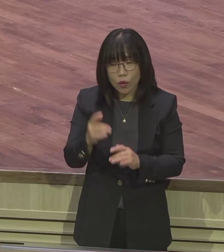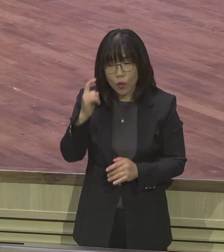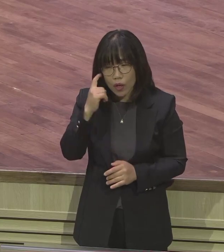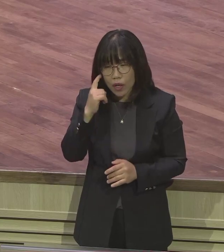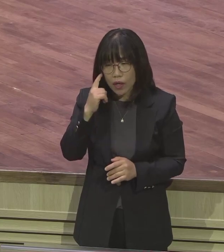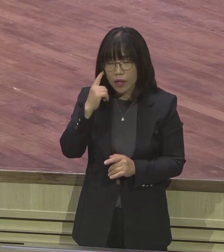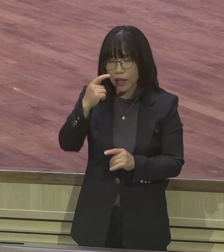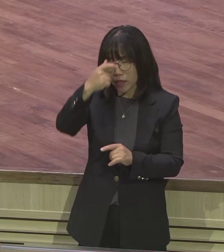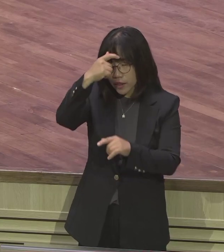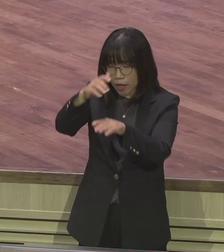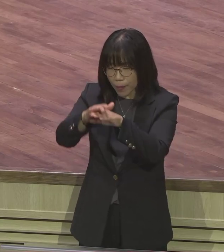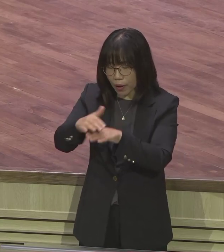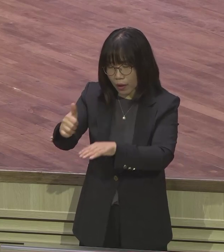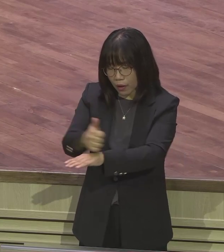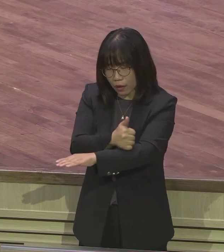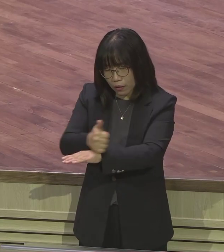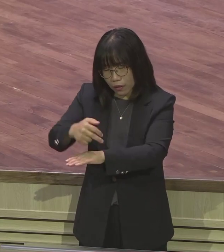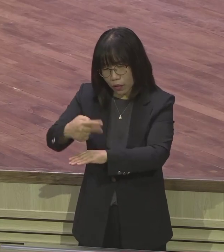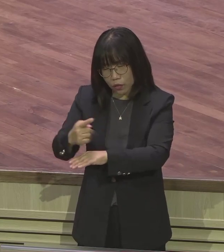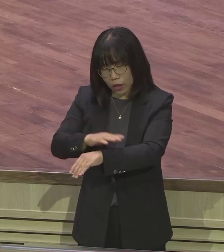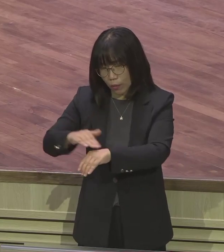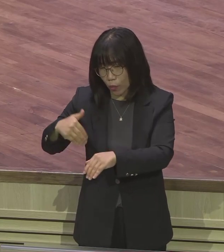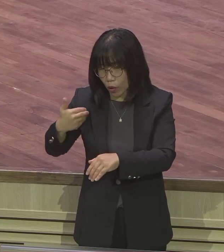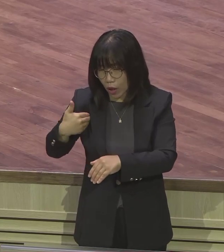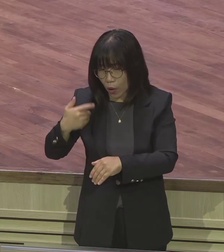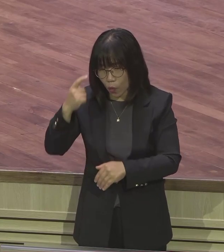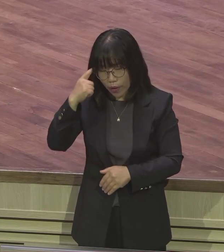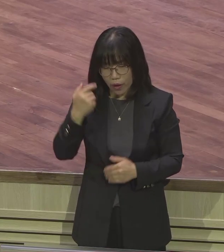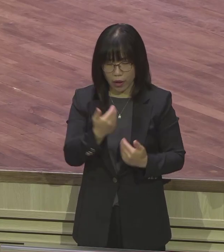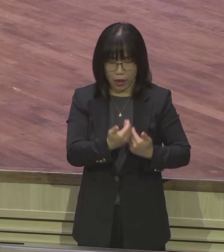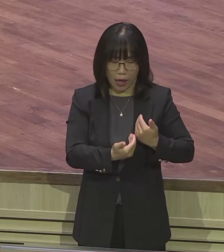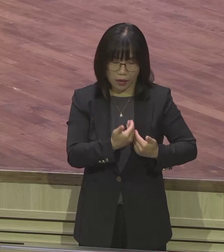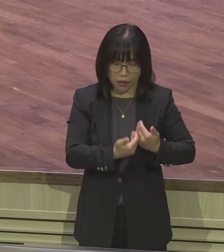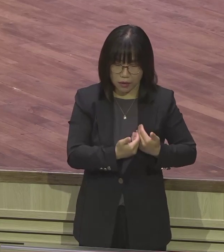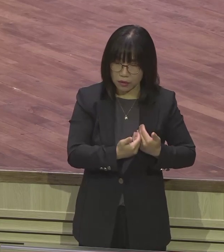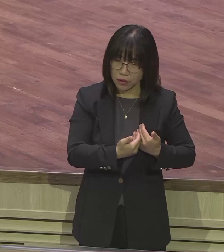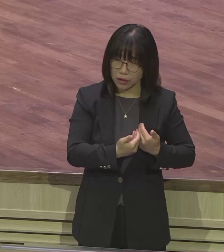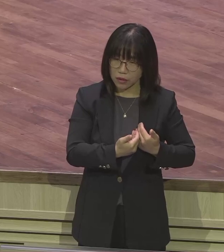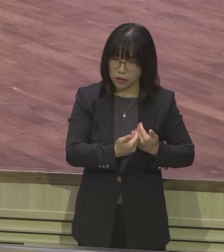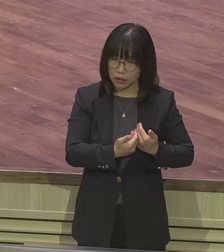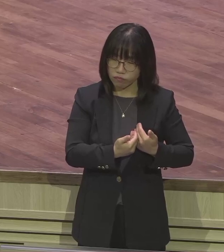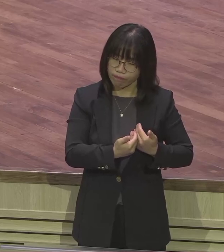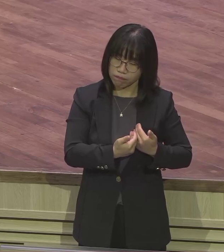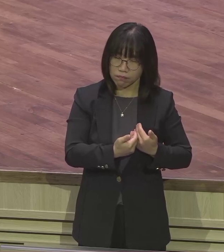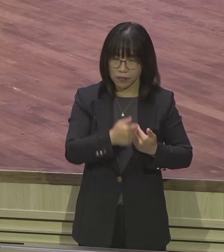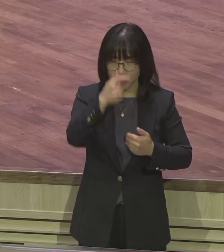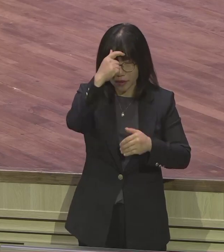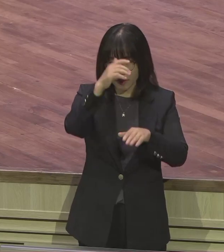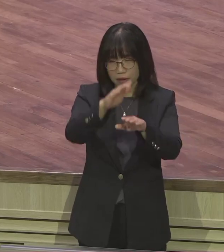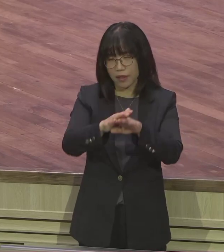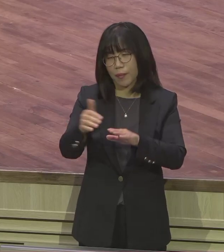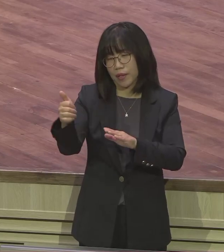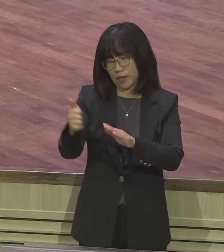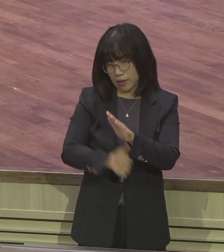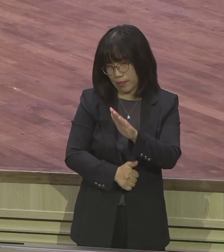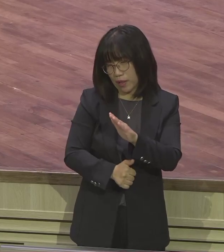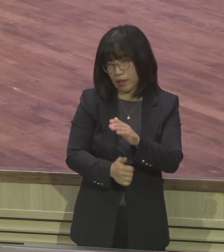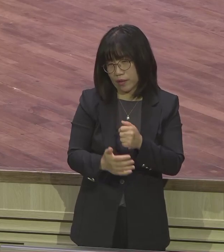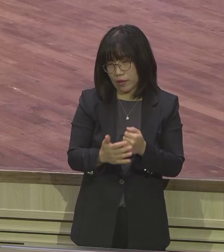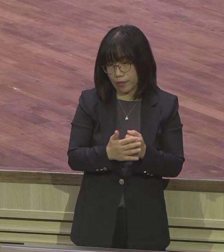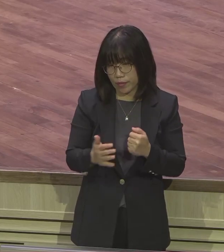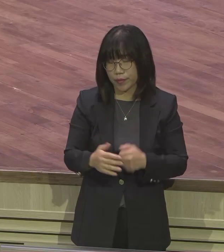왜 사람들이 들쑥날쑥 하느냐? 왜 갈등하느냐? 예배 실패예요. 한마디로